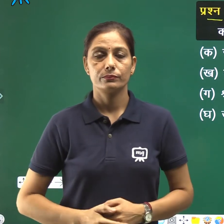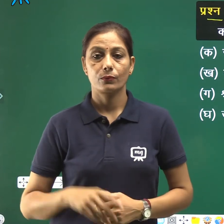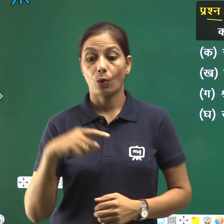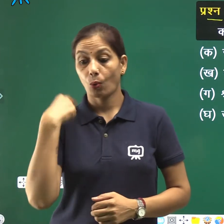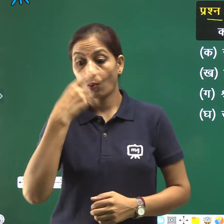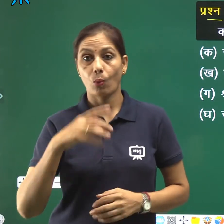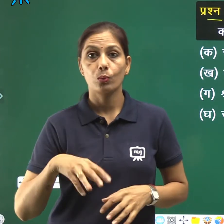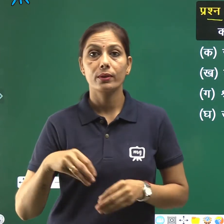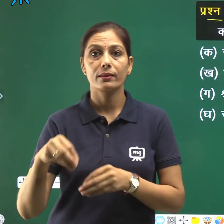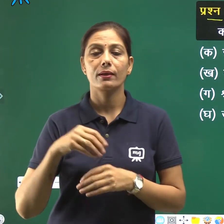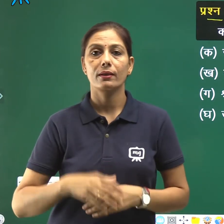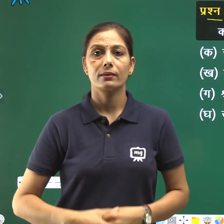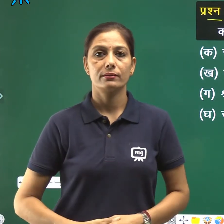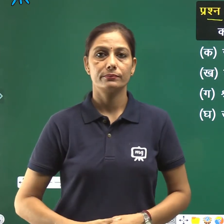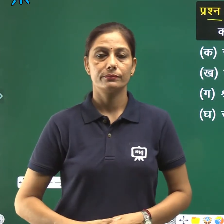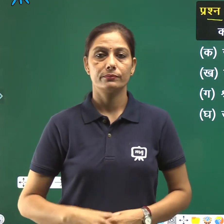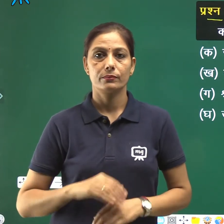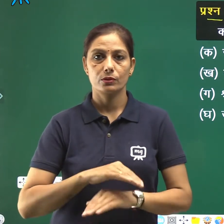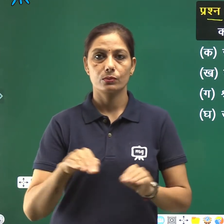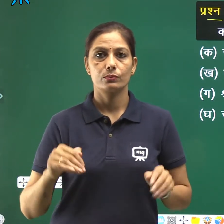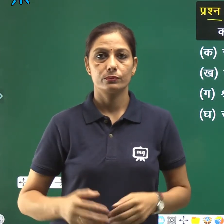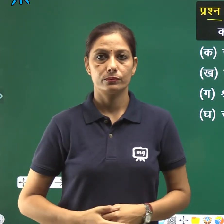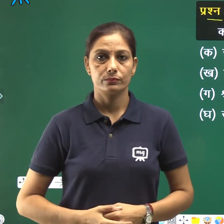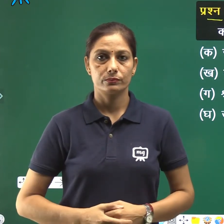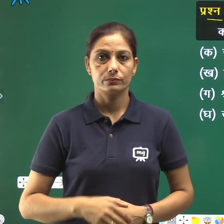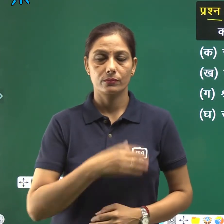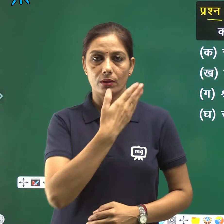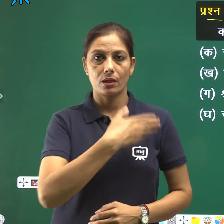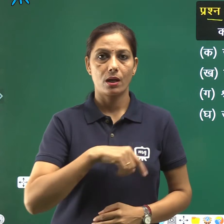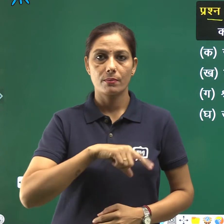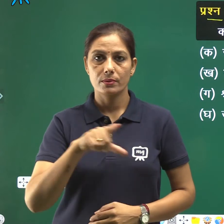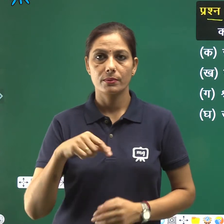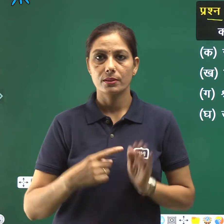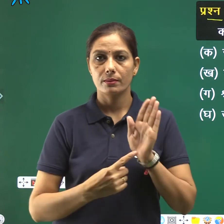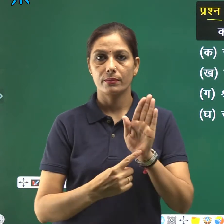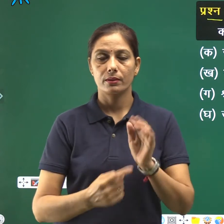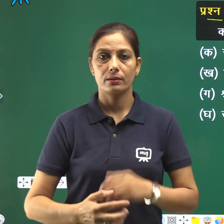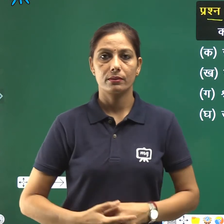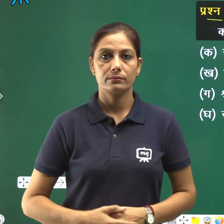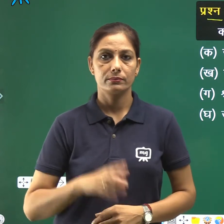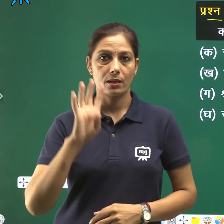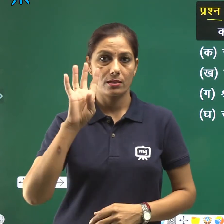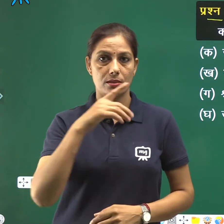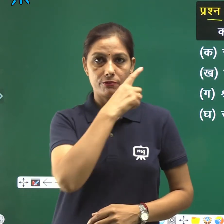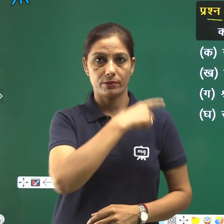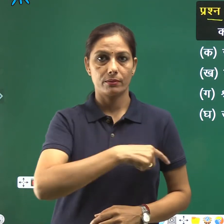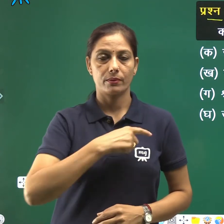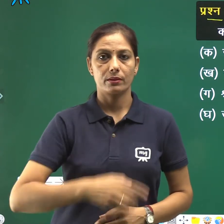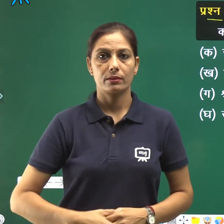कौन देता है? बच्चों, यहां आपके सामने 4 विकल्प